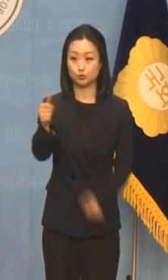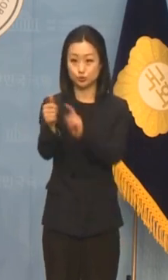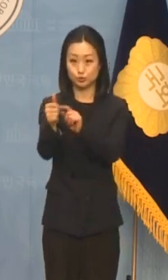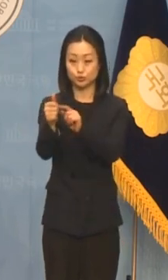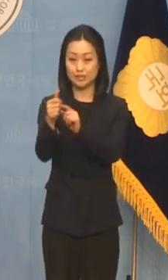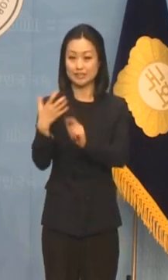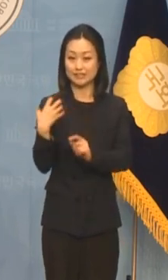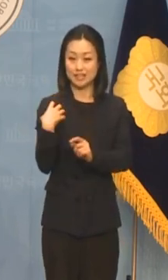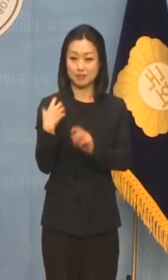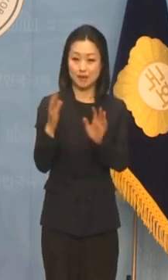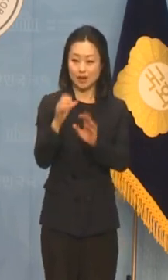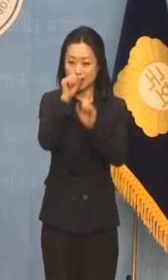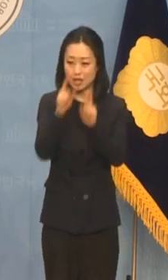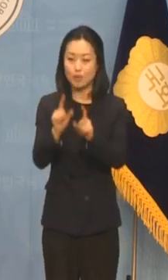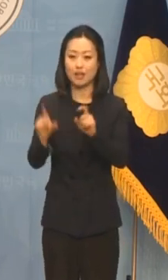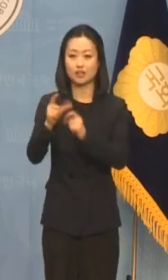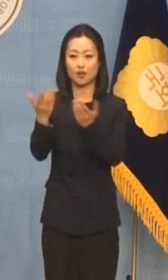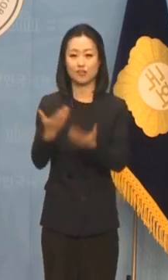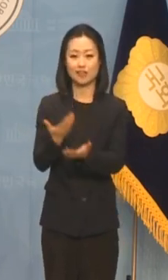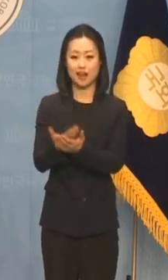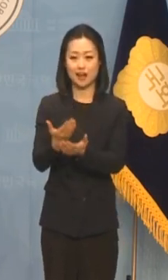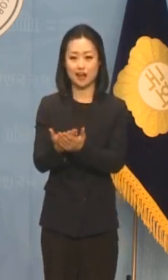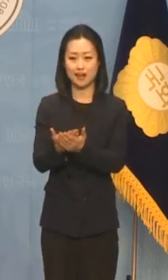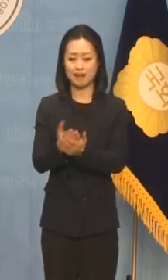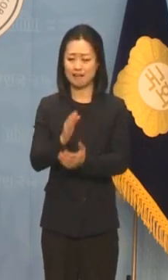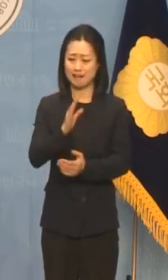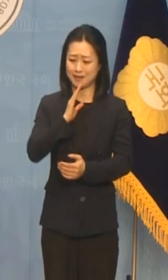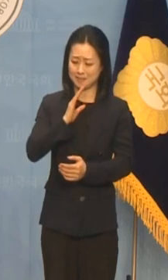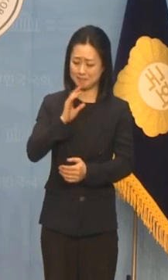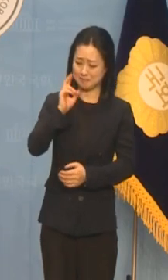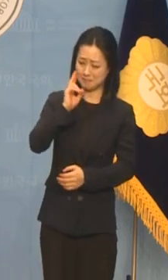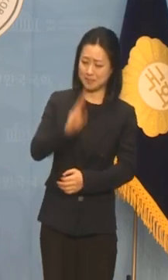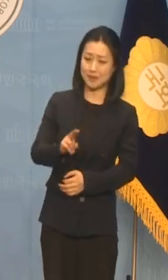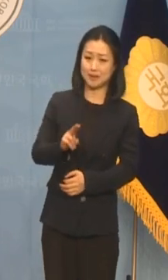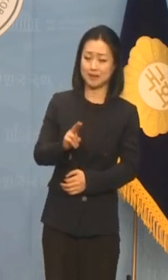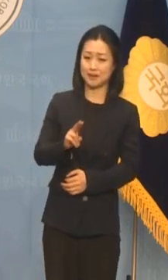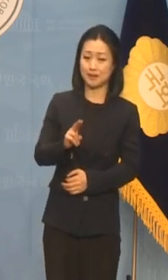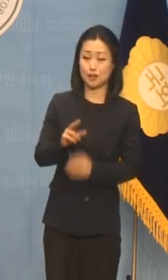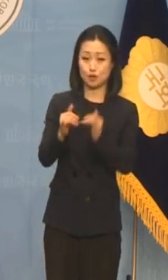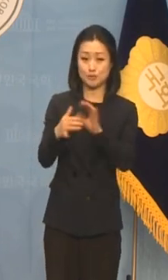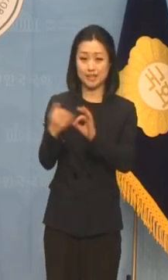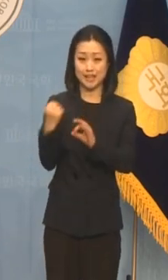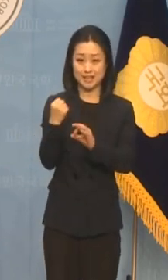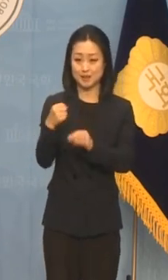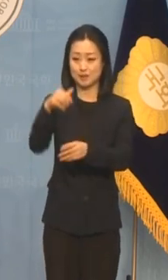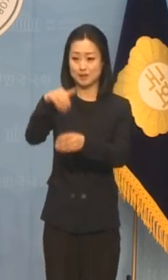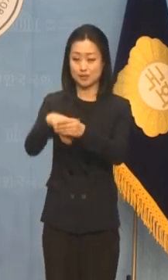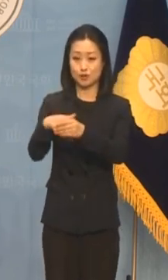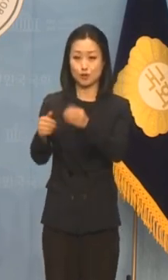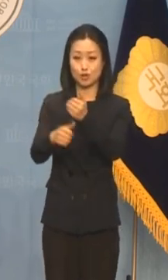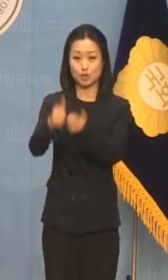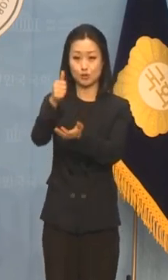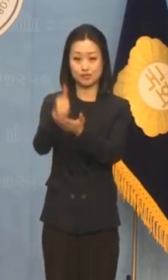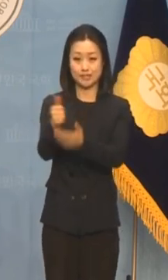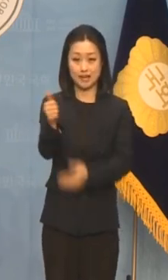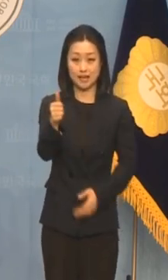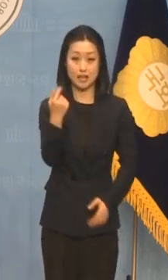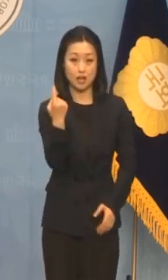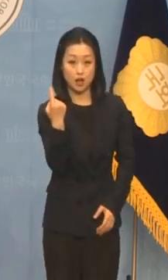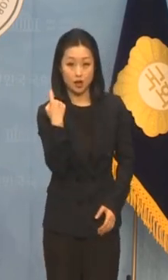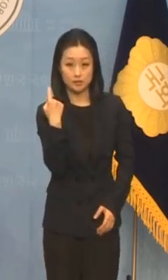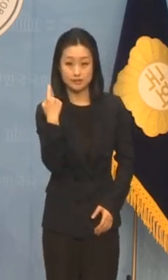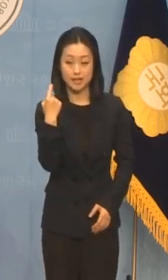더 달라니 너무 것 아닙니까 한동훈 국민의 임 총괄 선거대책 위원장이 어제